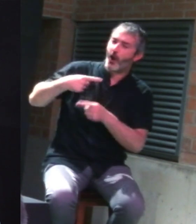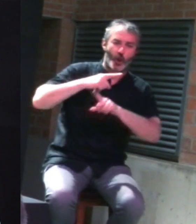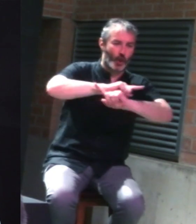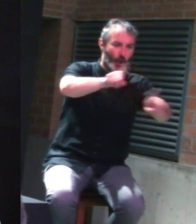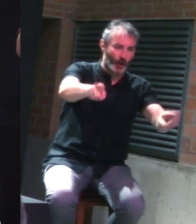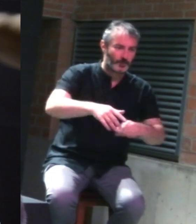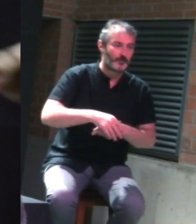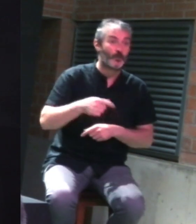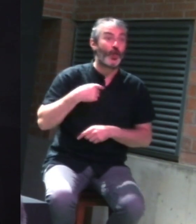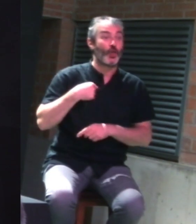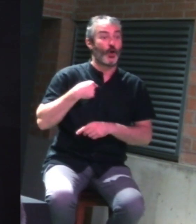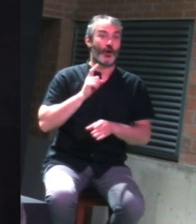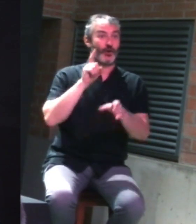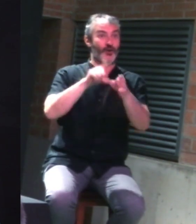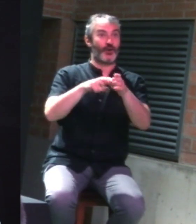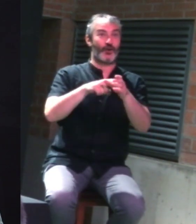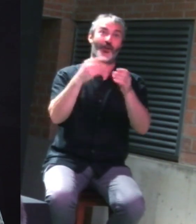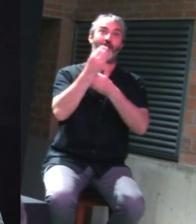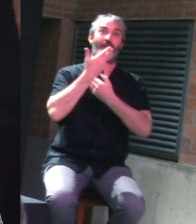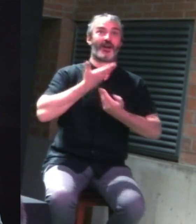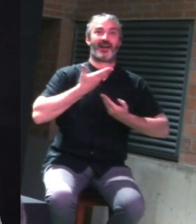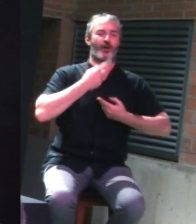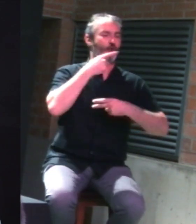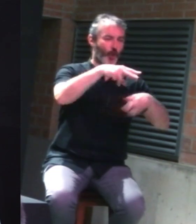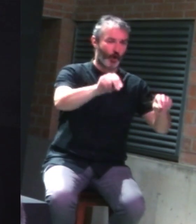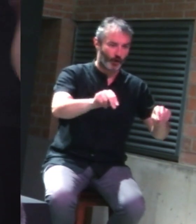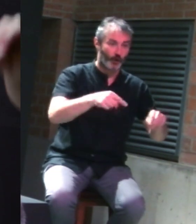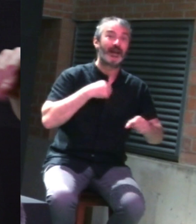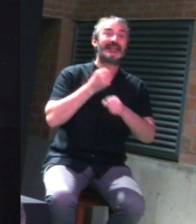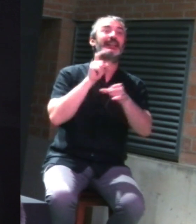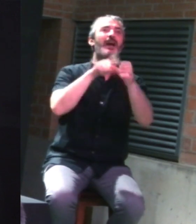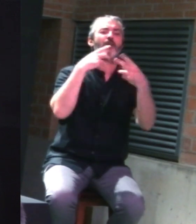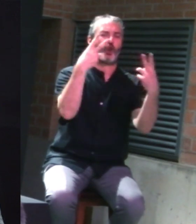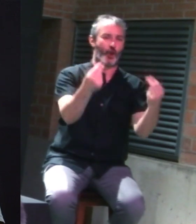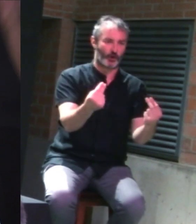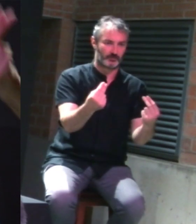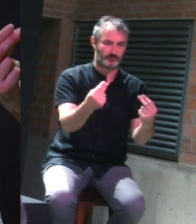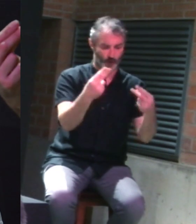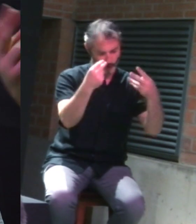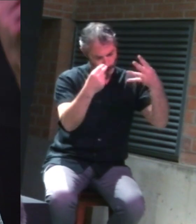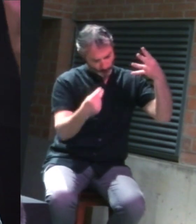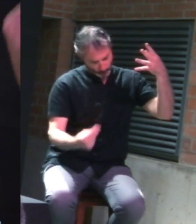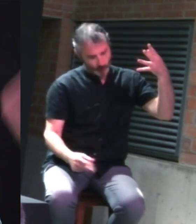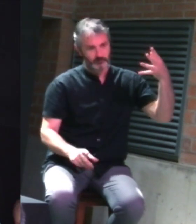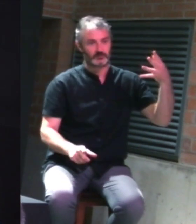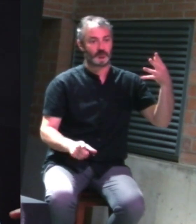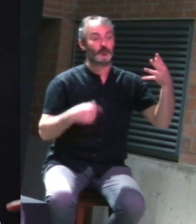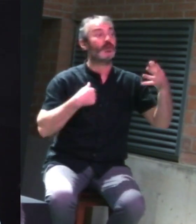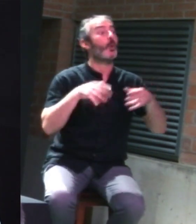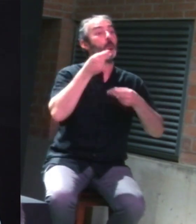para acceder a la enseñanza, a la educación, para acceder incluso al trabajo. Y su presencia en los